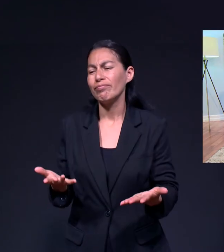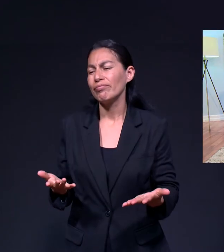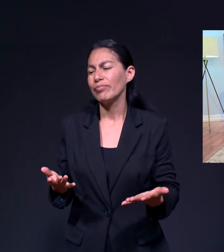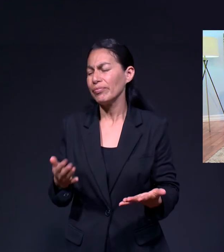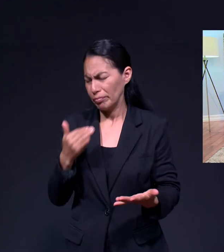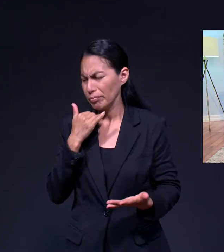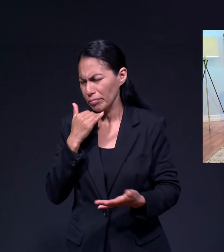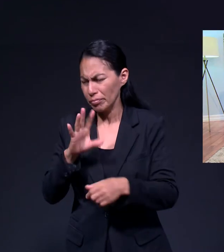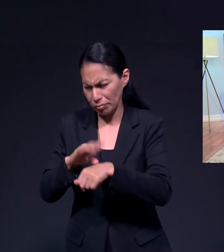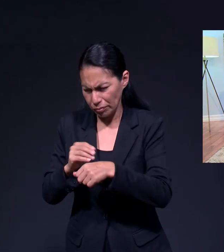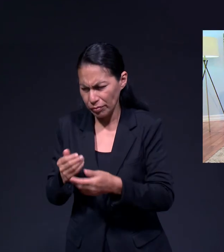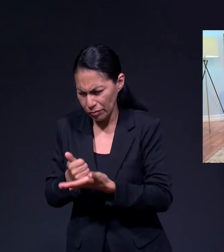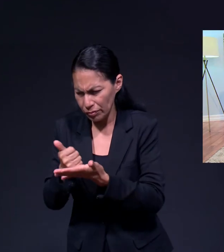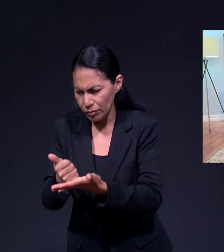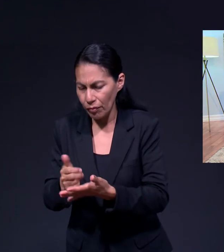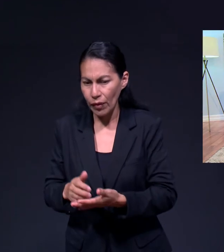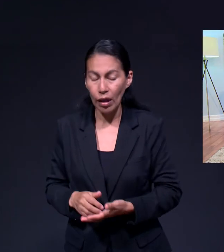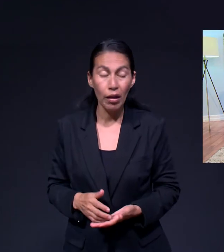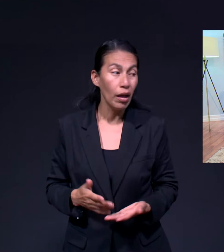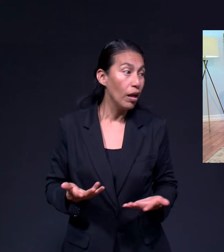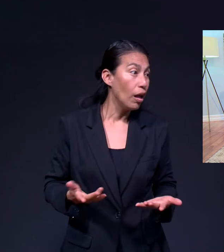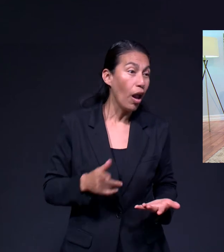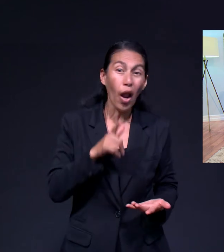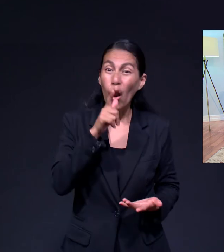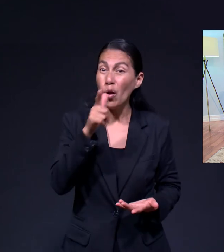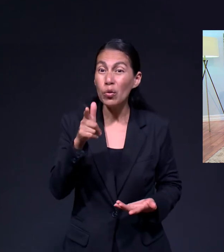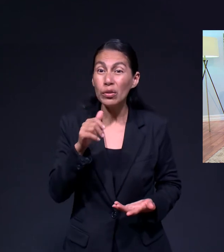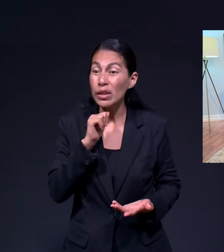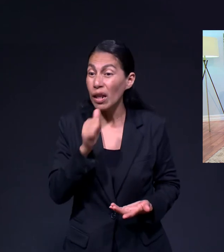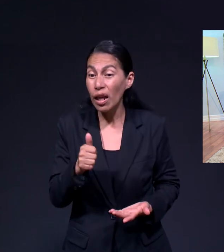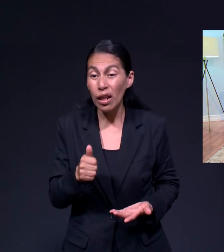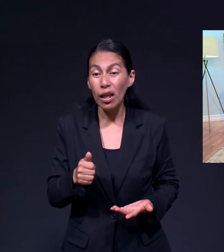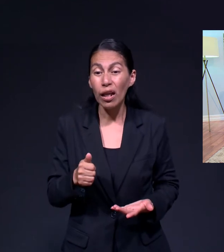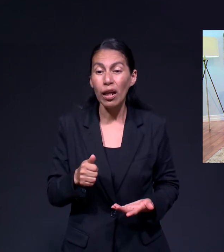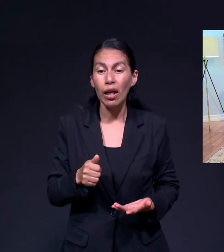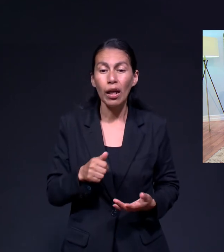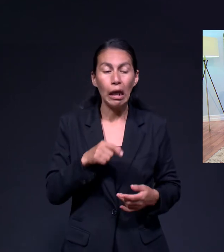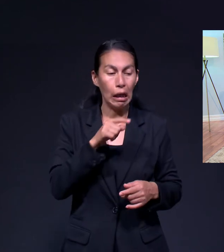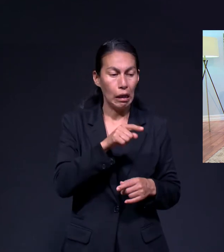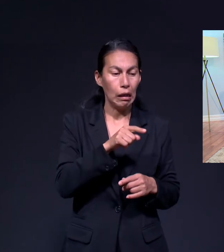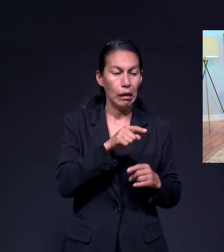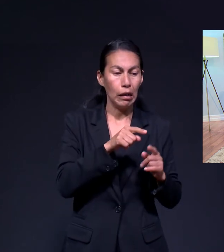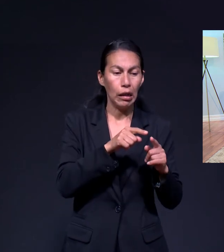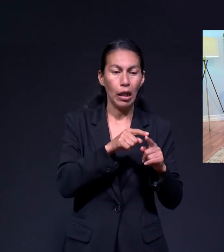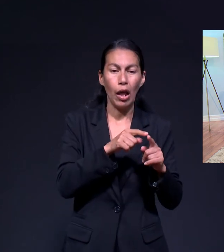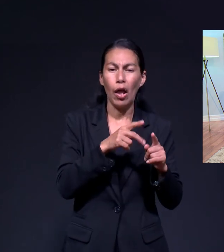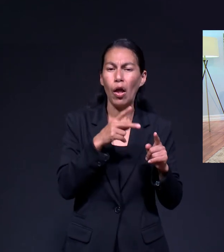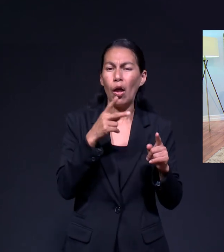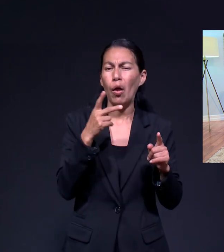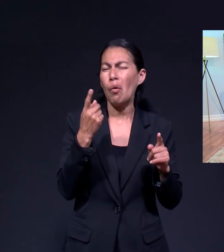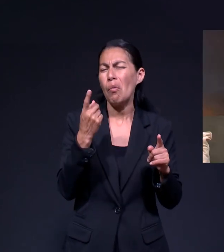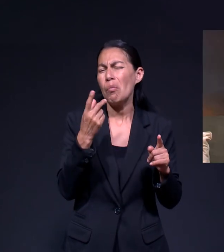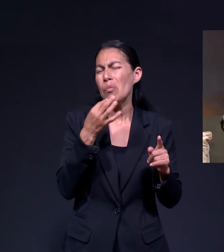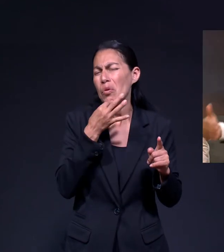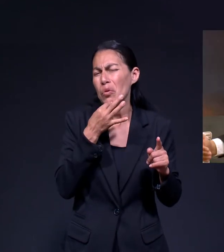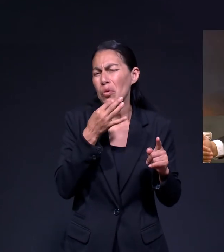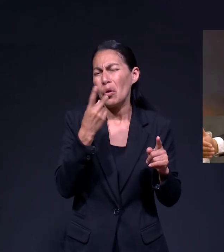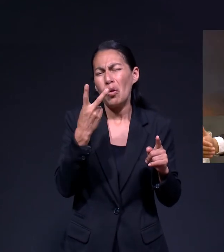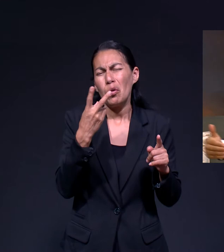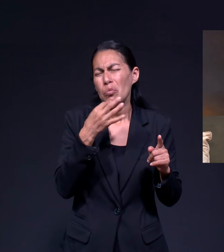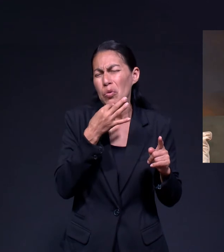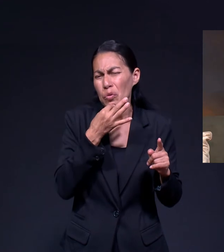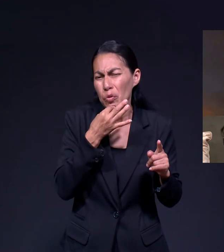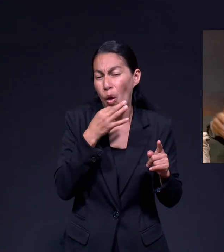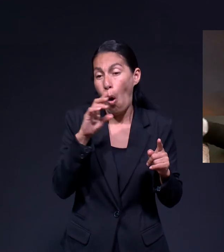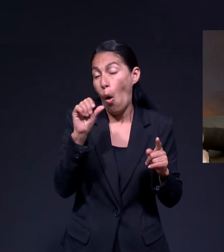hizo fue bueno déjame déjenme ayudarle pero teníamos otro problema no había luz como ya le había comentado en esto entonces se detiene ese